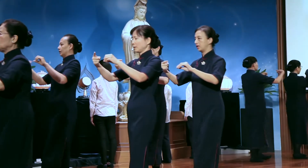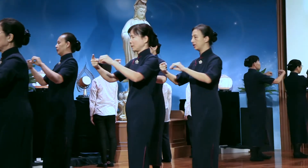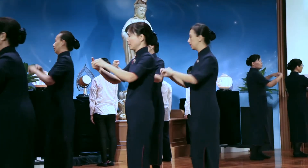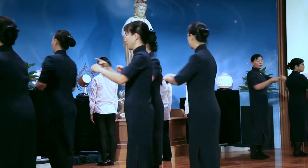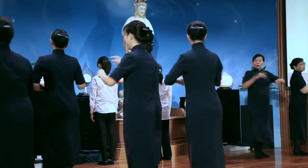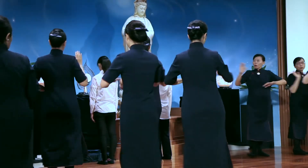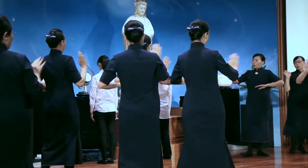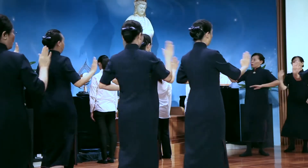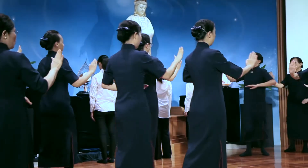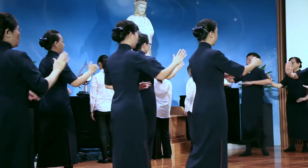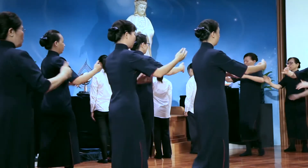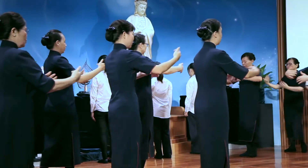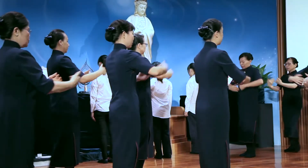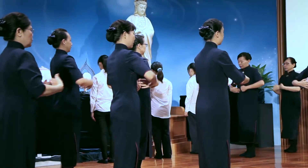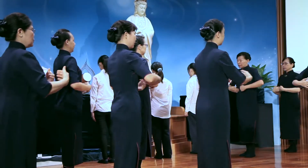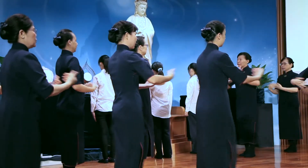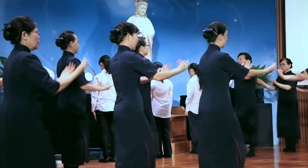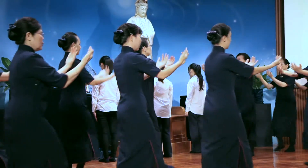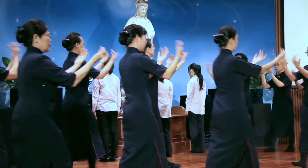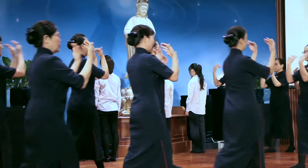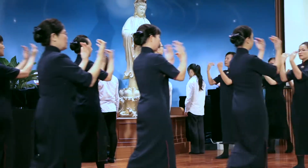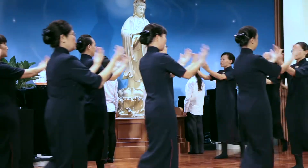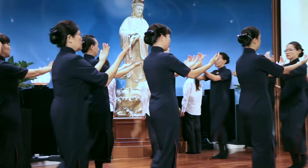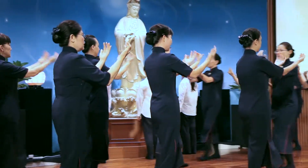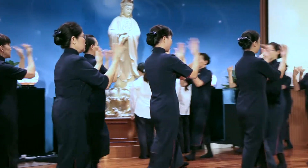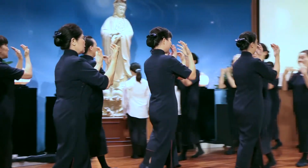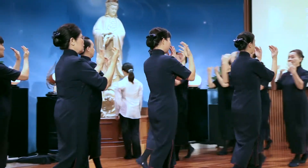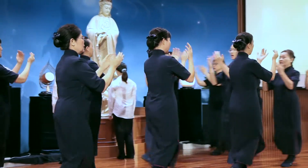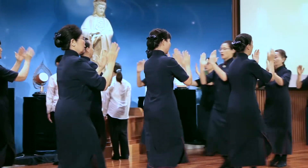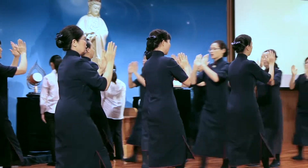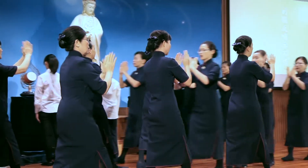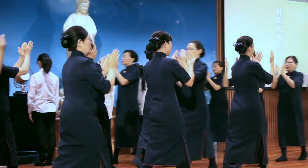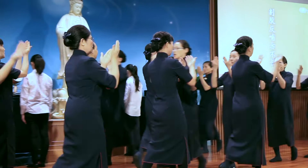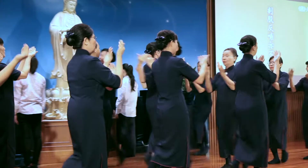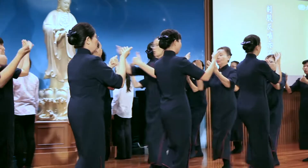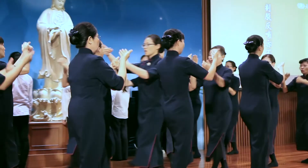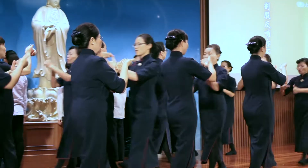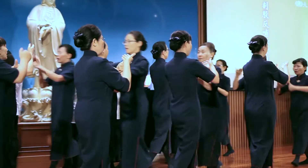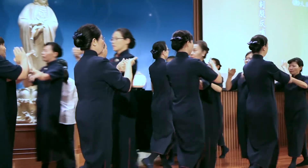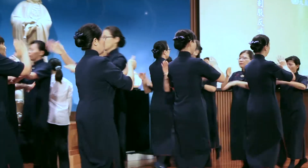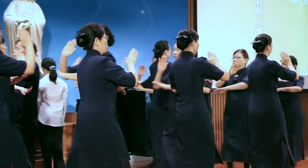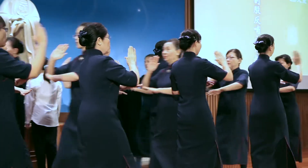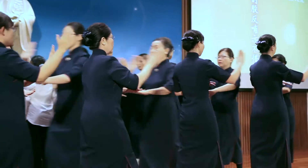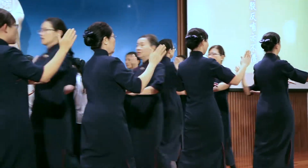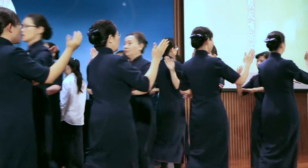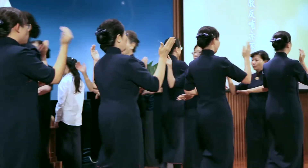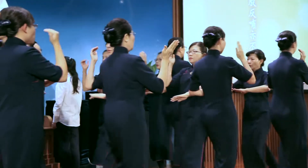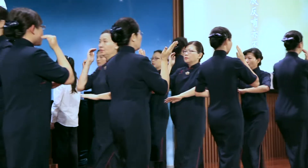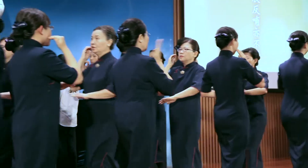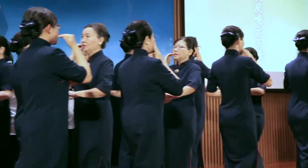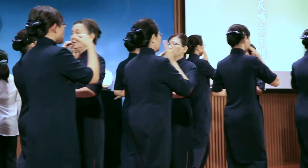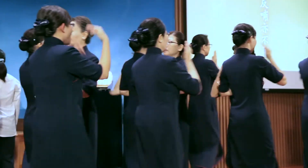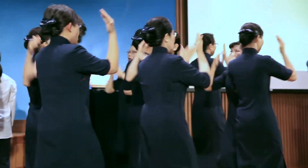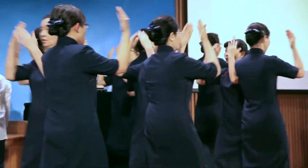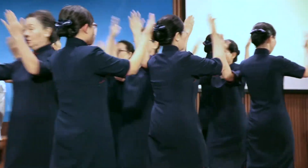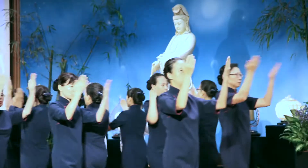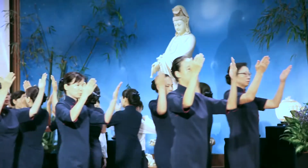一，佛有几近来清晰，得不凡不依不息，如